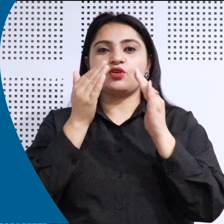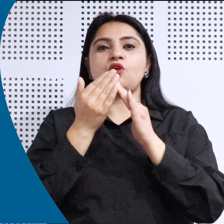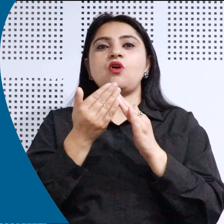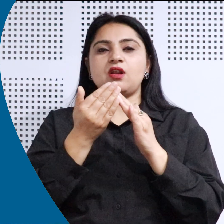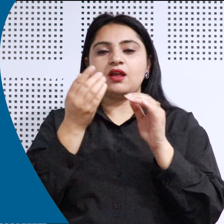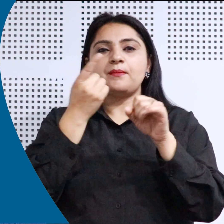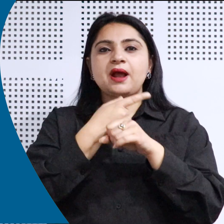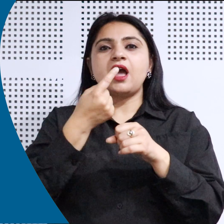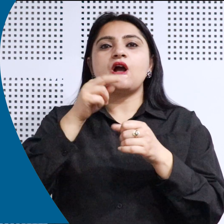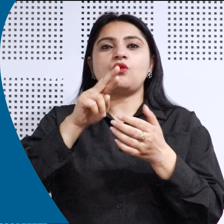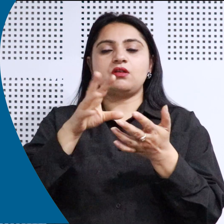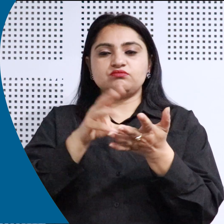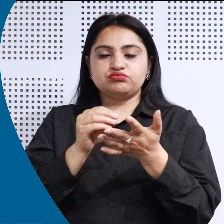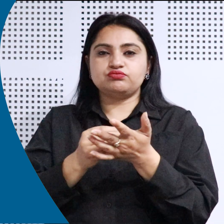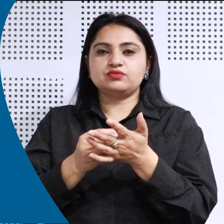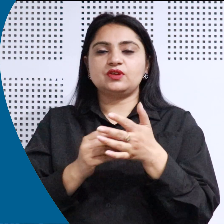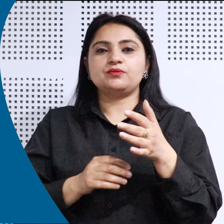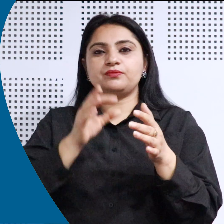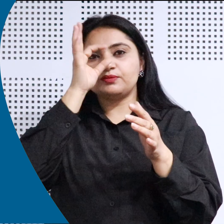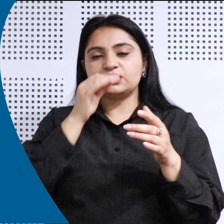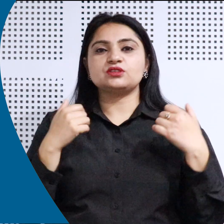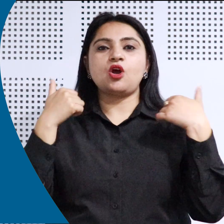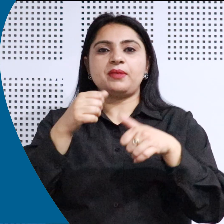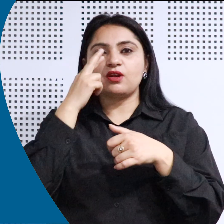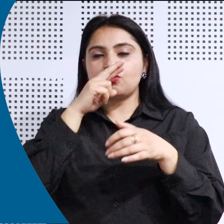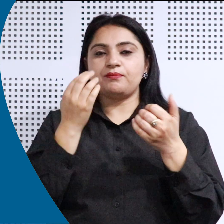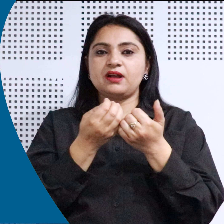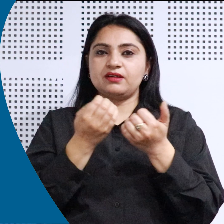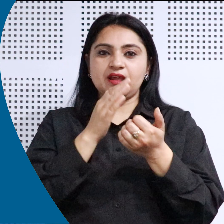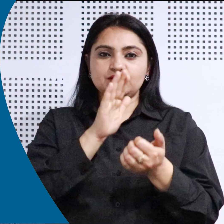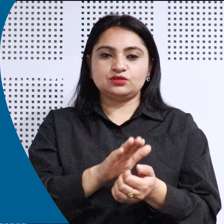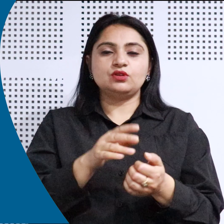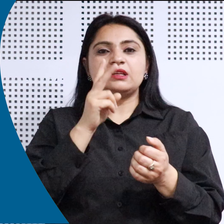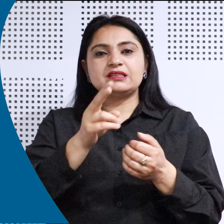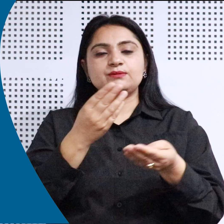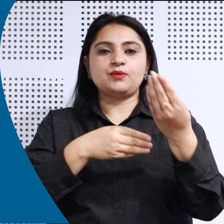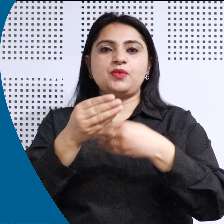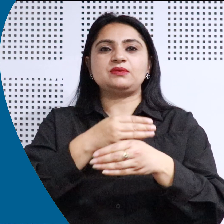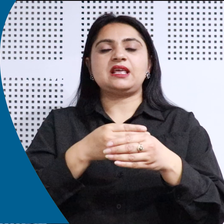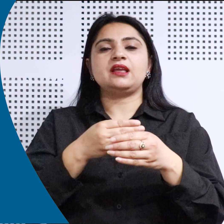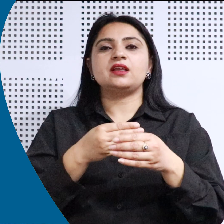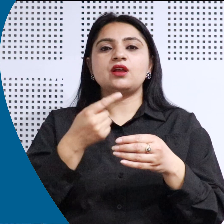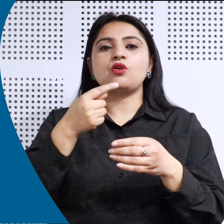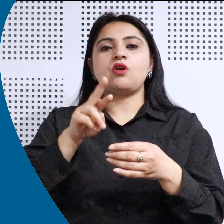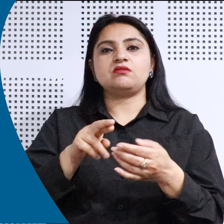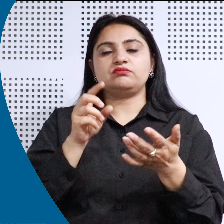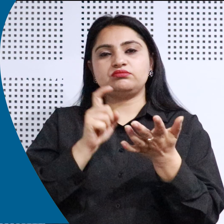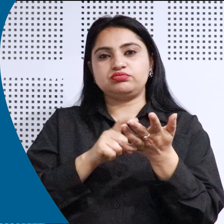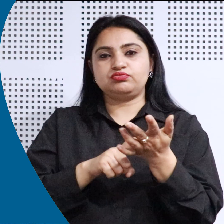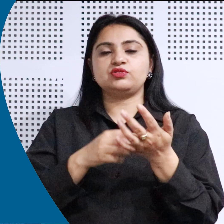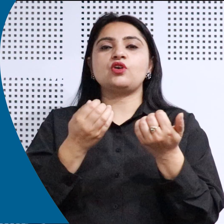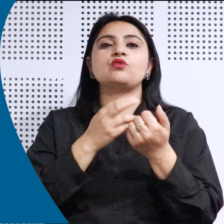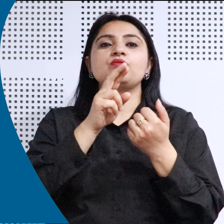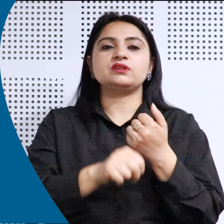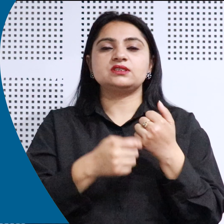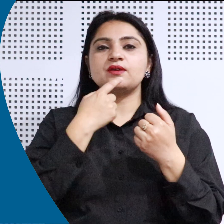छौं। त्यो बाहेक व्यवसाय कर शहरी क्षेत्रहरूमा व्यवसाय दर्ता गरिसकेपछि उहाँहरूलाई पनि राजस्वको दायरामा ल्याउनुपर्छ भन्ने सन्दर्भमै